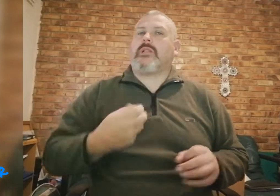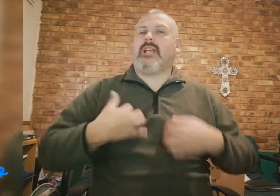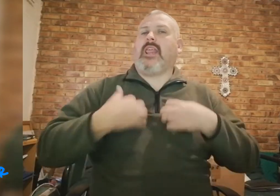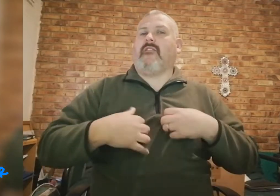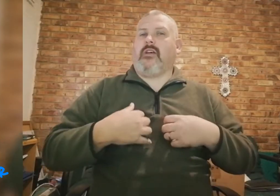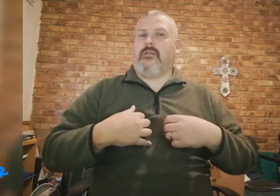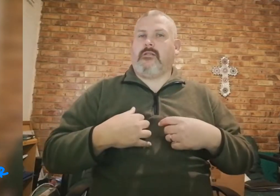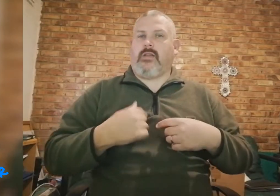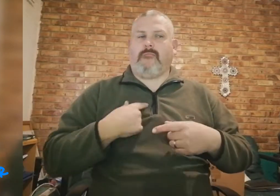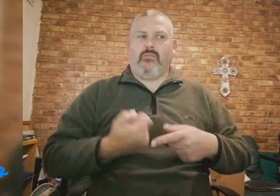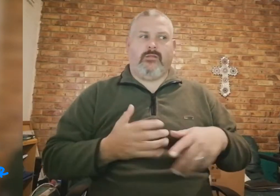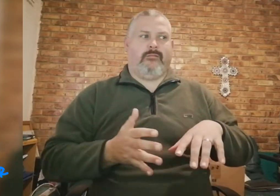joodse lewe moet.